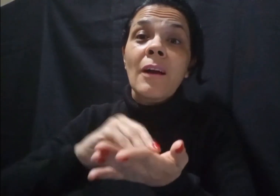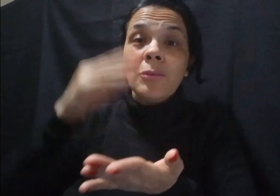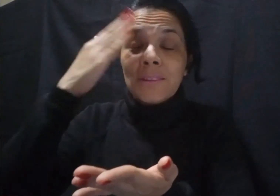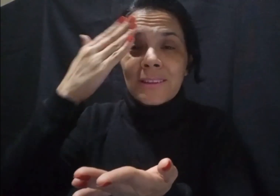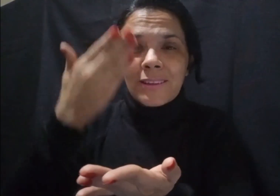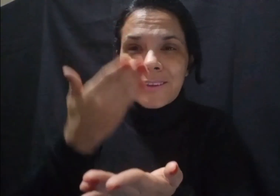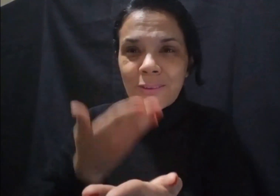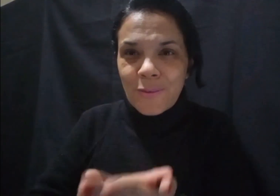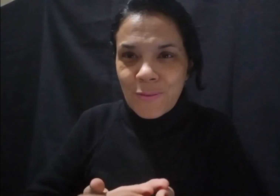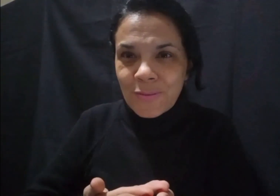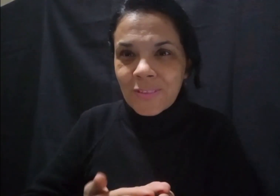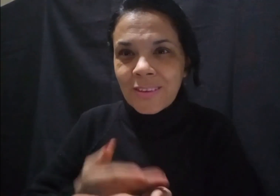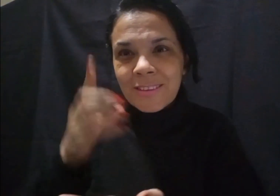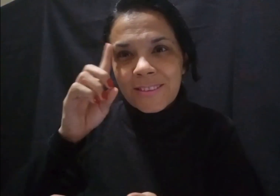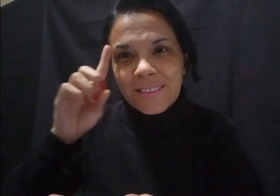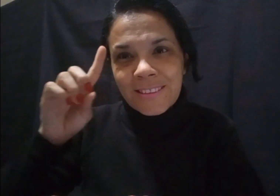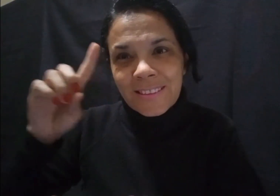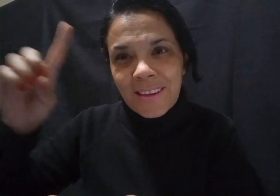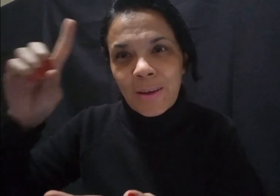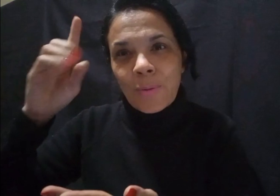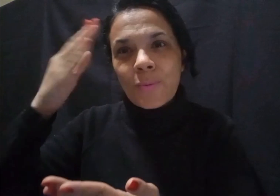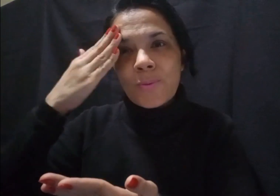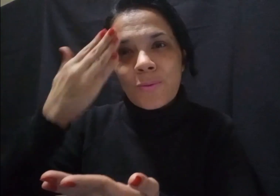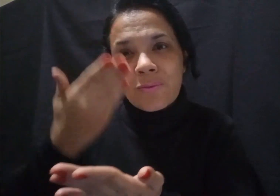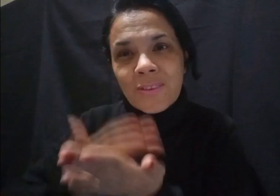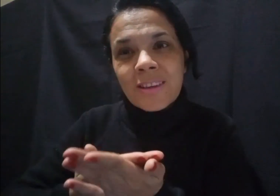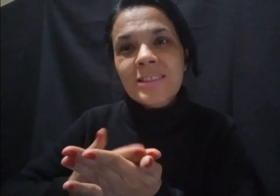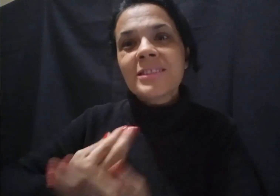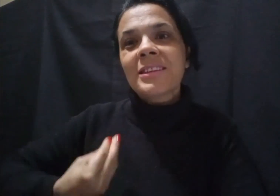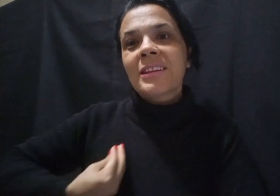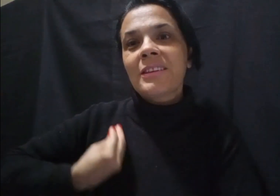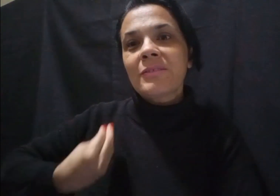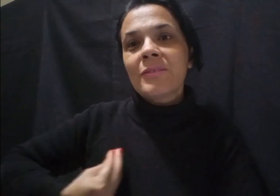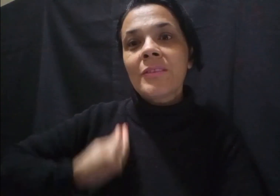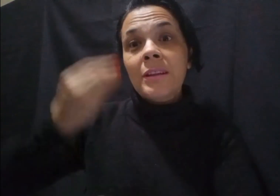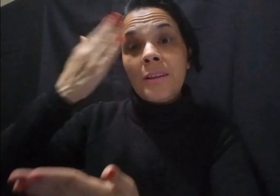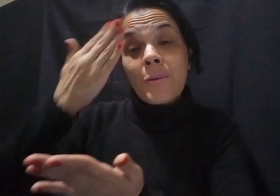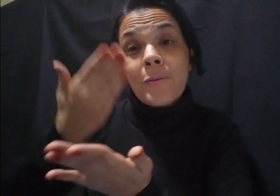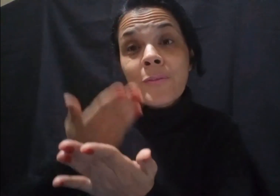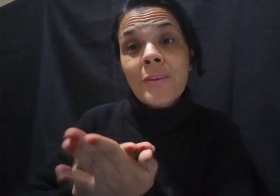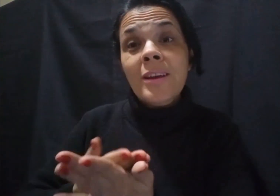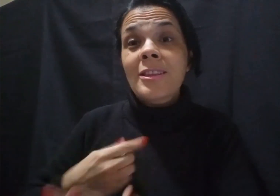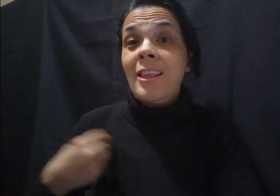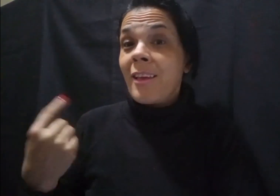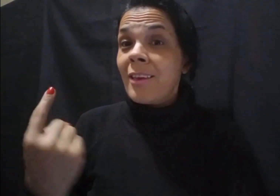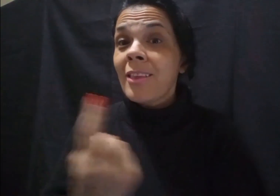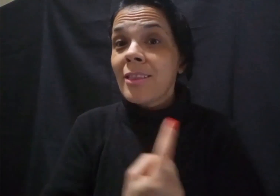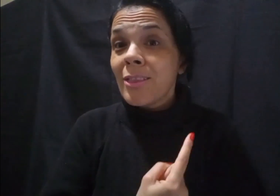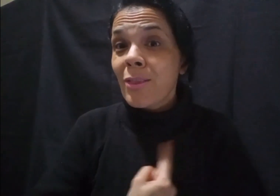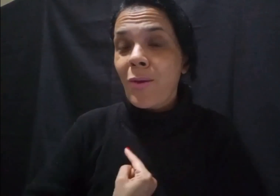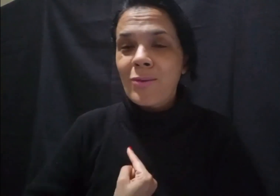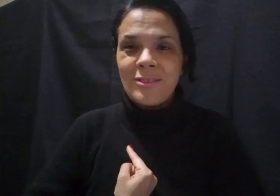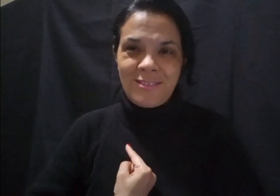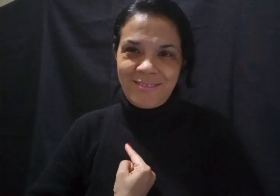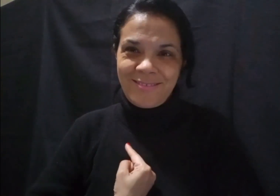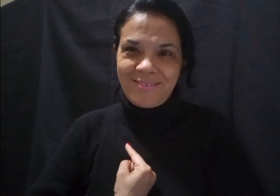vida, em nós mesmos, como espíritos imortais. A palavra coragem vem da origem do